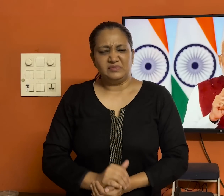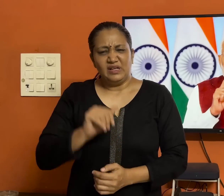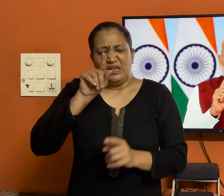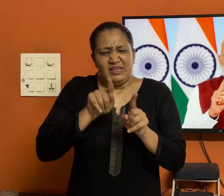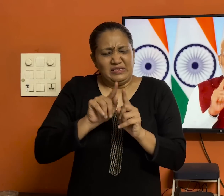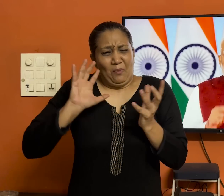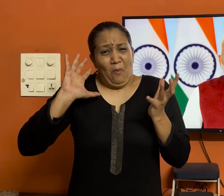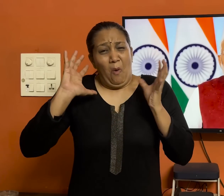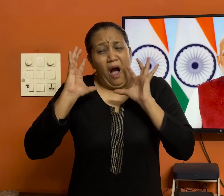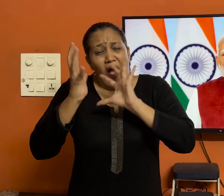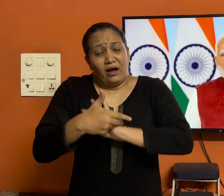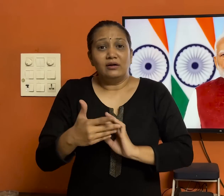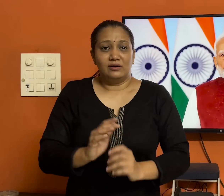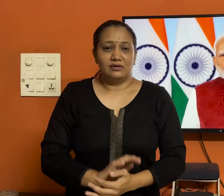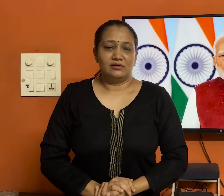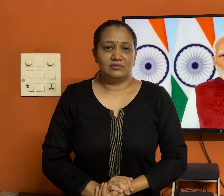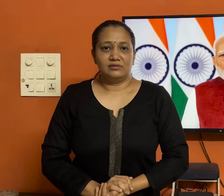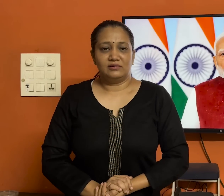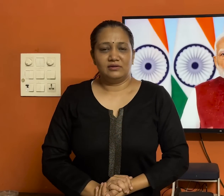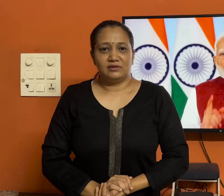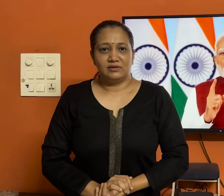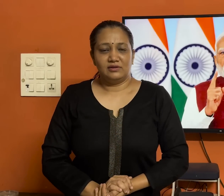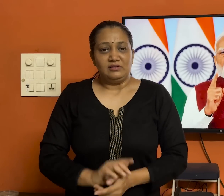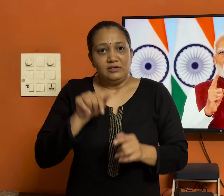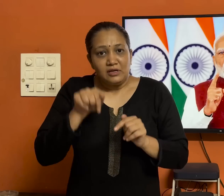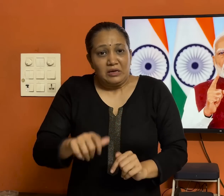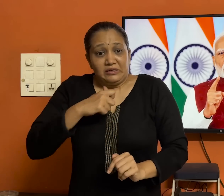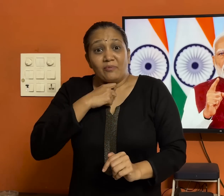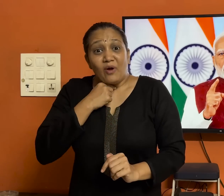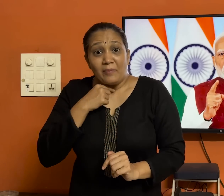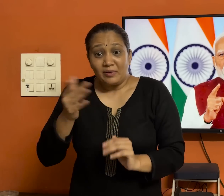पूरी दुनिया ने इस प्रतिज्ञा को